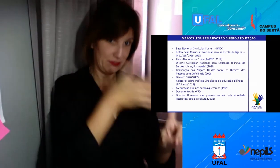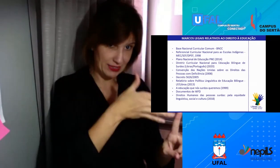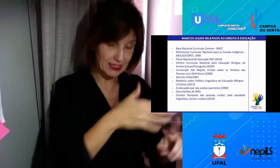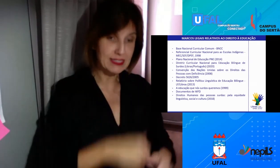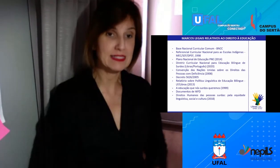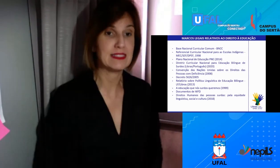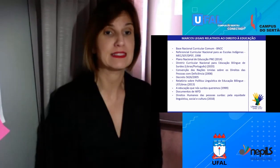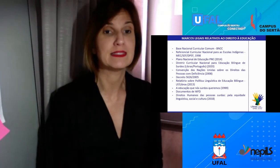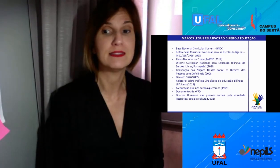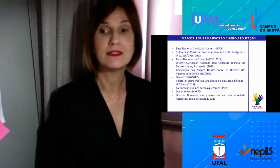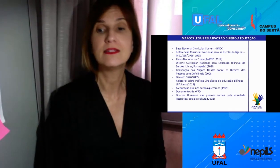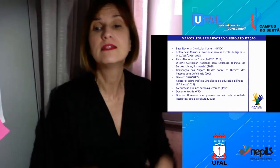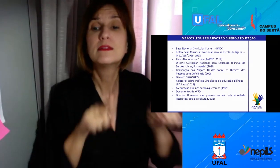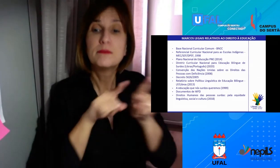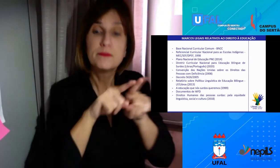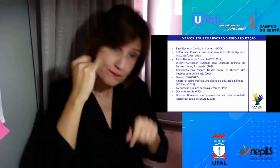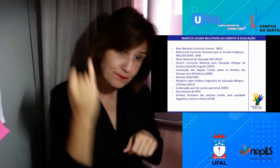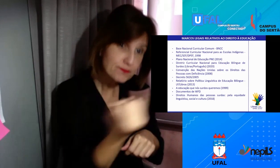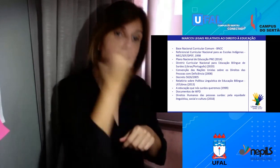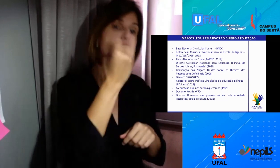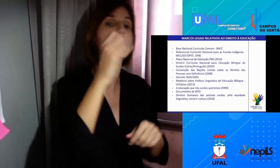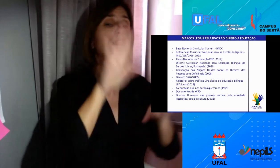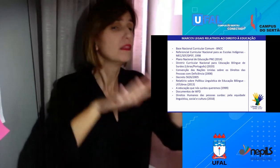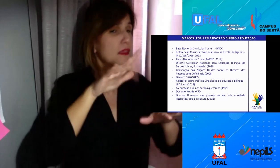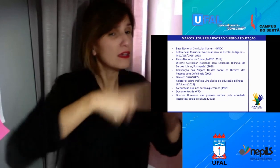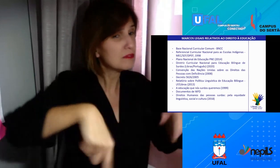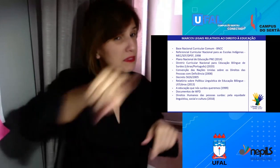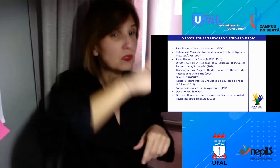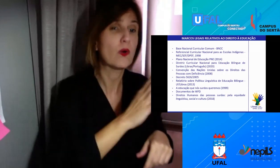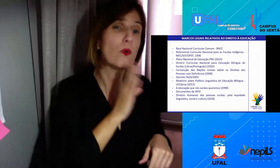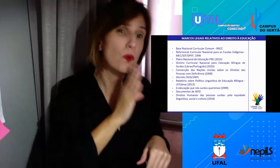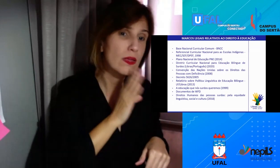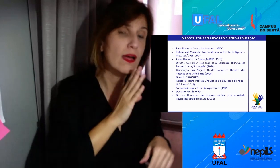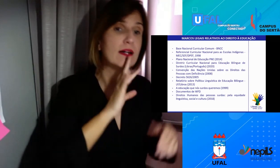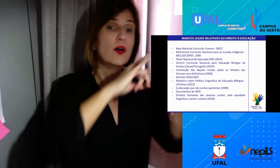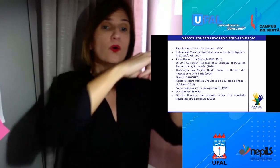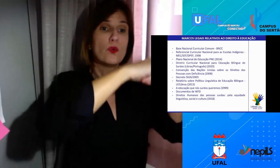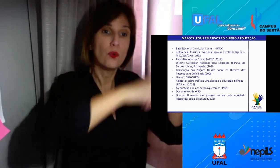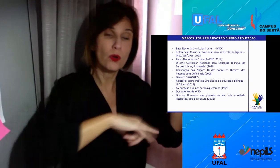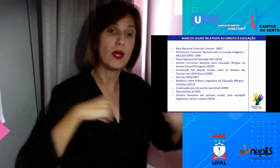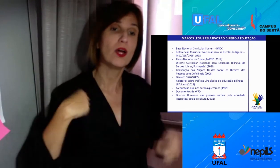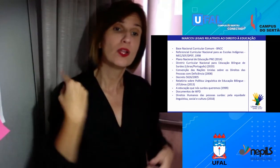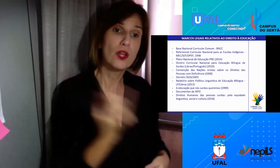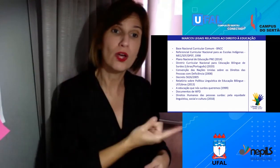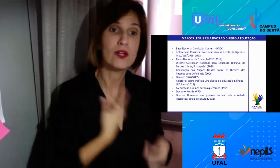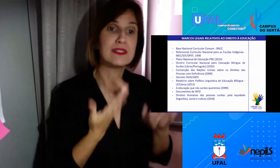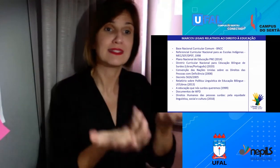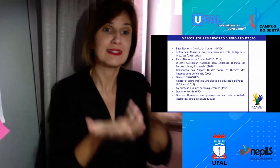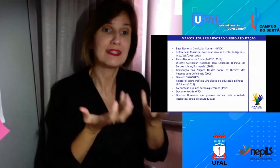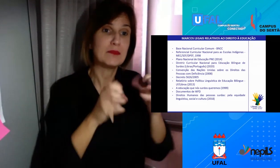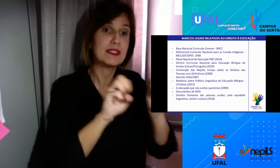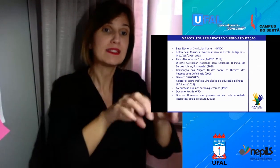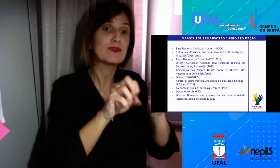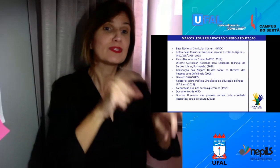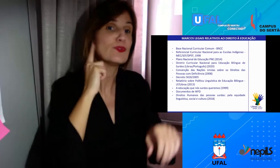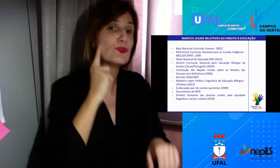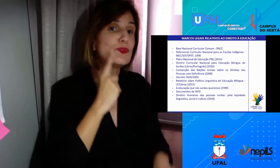que também contribuiu para que a gente pudesse criar os referenciais para essa educação a partir de agora.